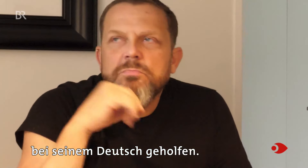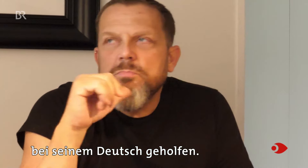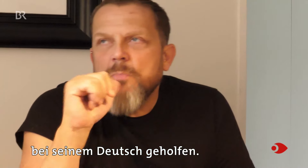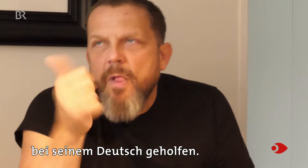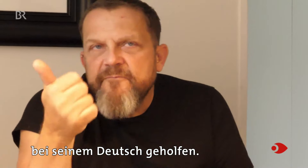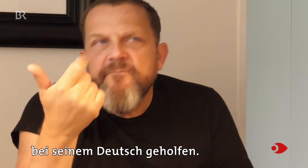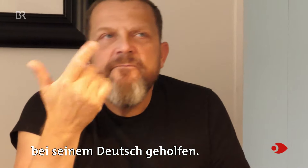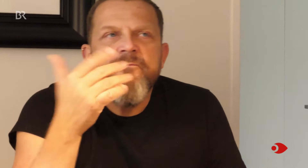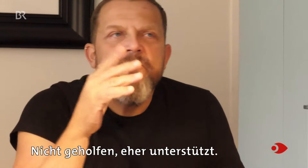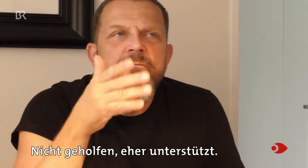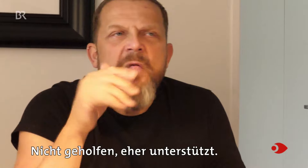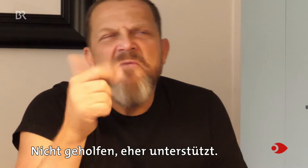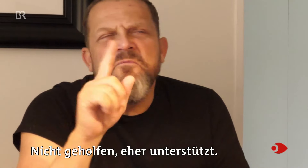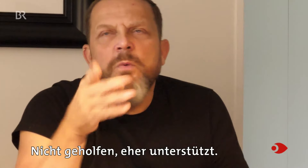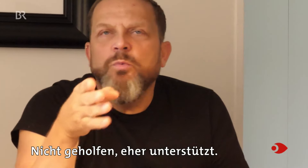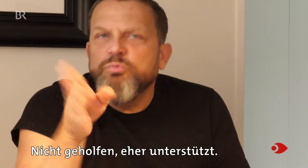Deutsch geholfen. Nicht geholfen, eher